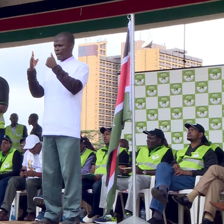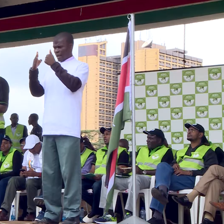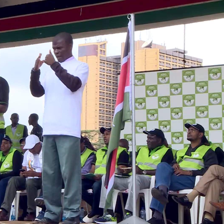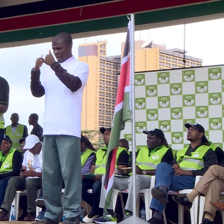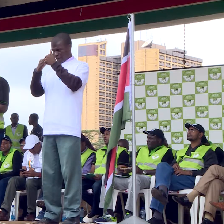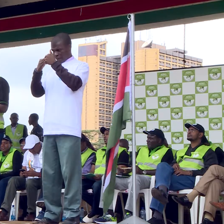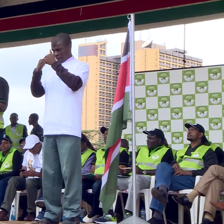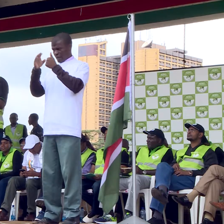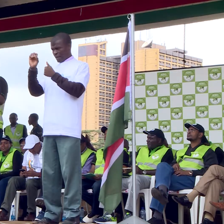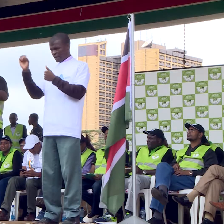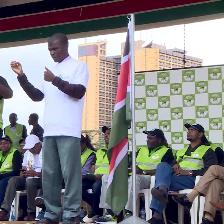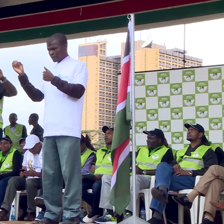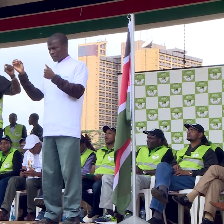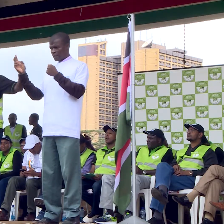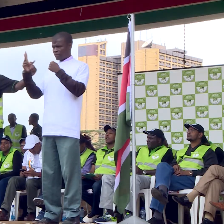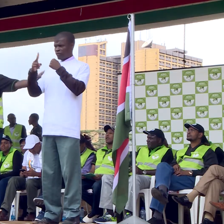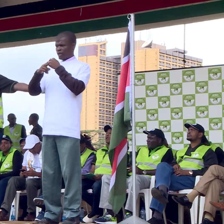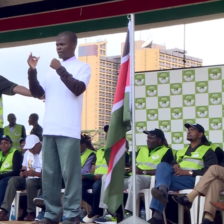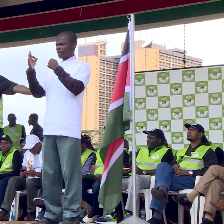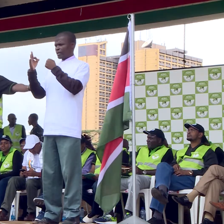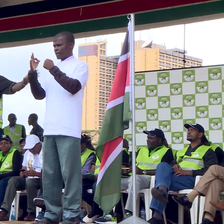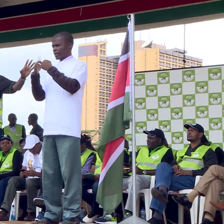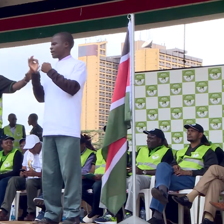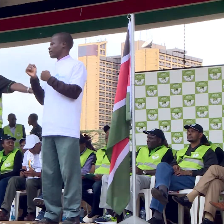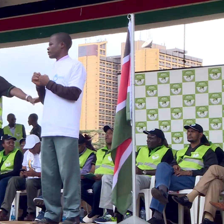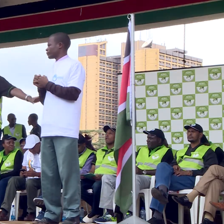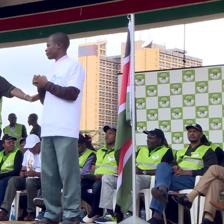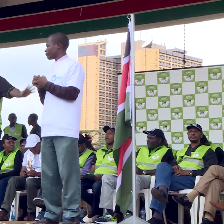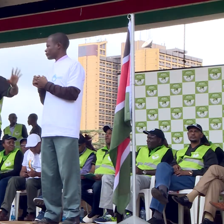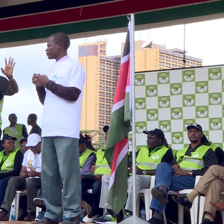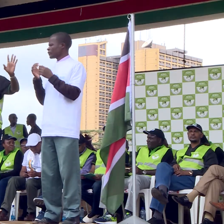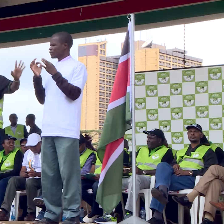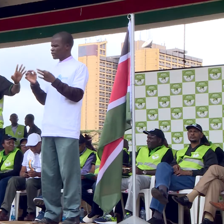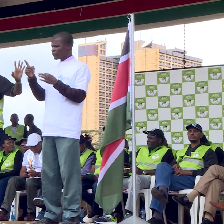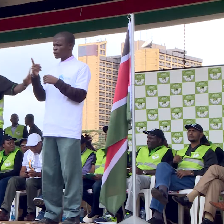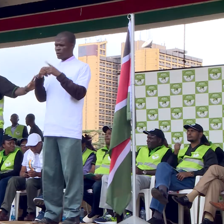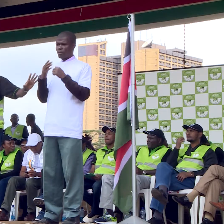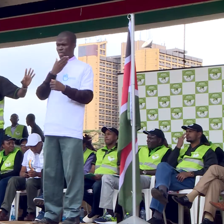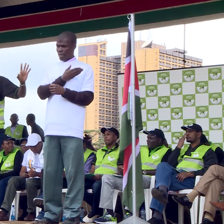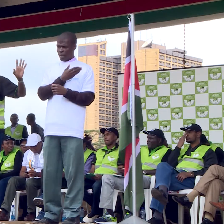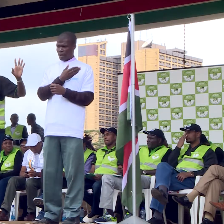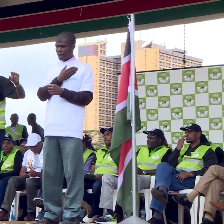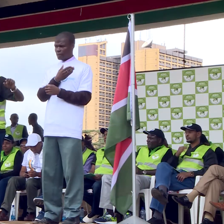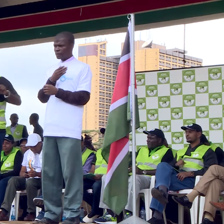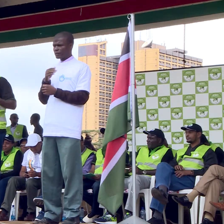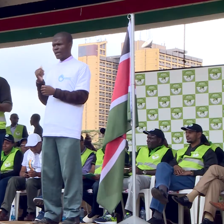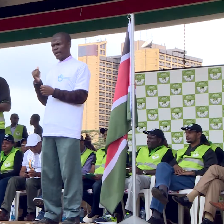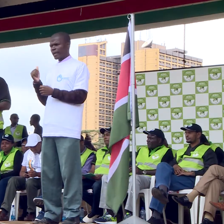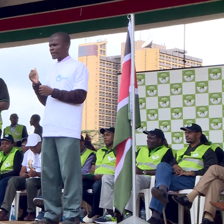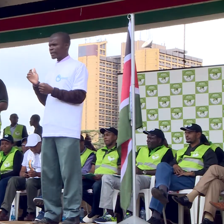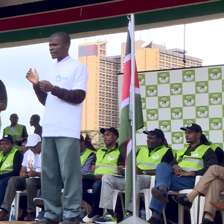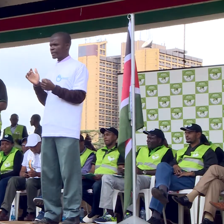3,878 rather. And hizo zote tumeconfigure hapo. Ukija hapo, kituo chochote ambacho kitakuwa ni